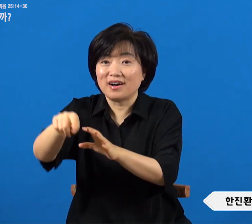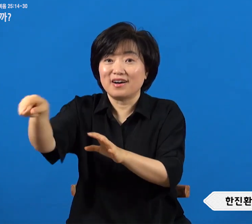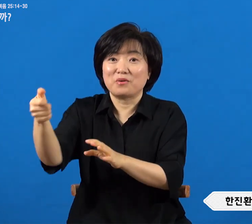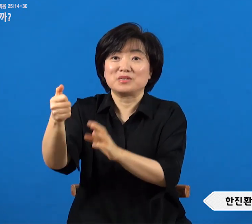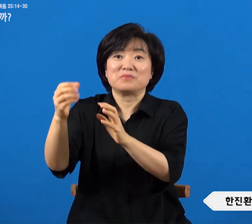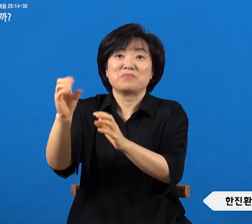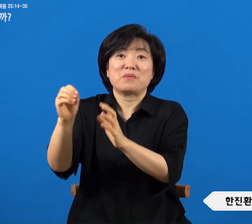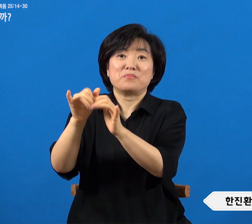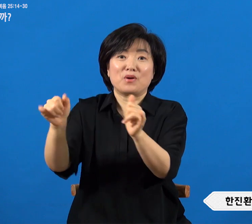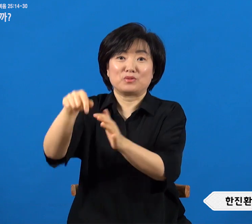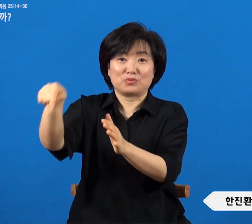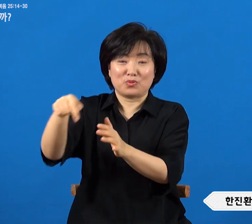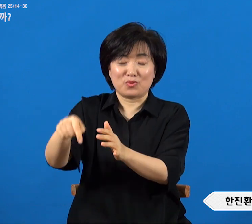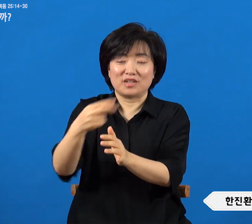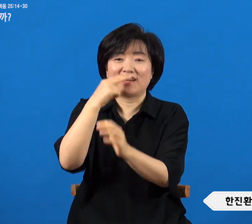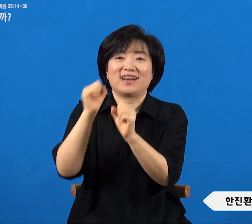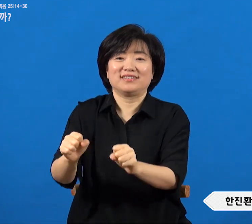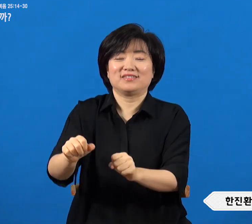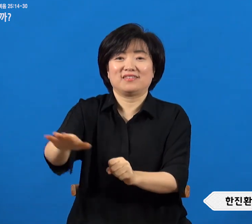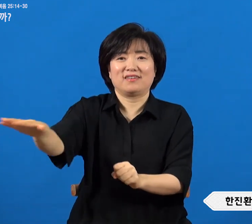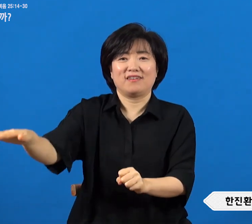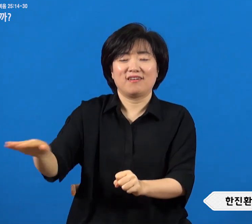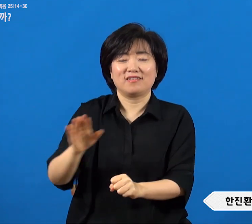그것처럼 영광스러운 일이 어디 있겠습니까?